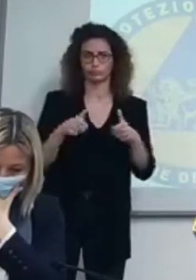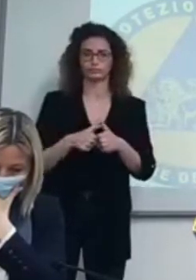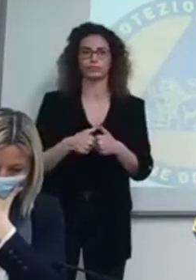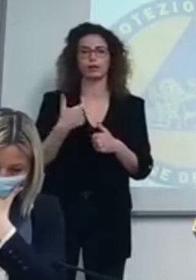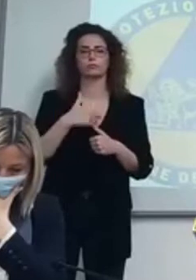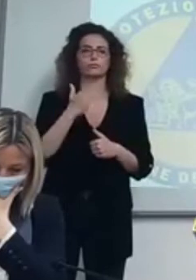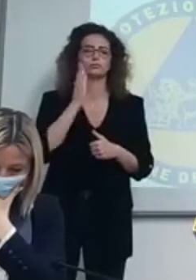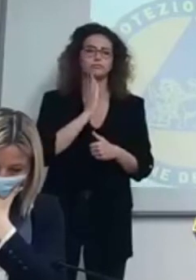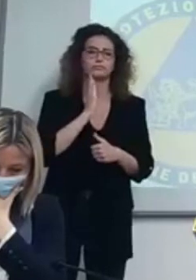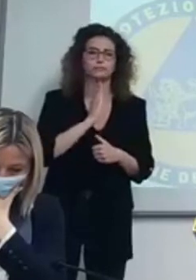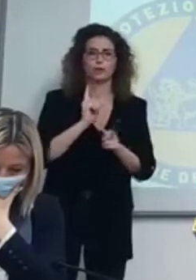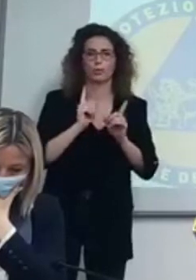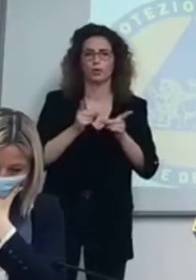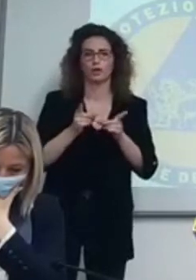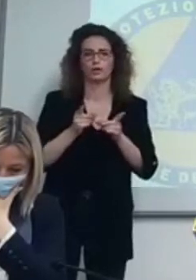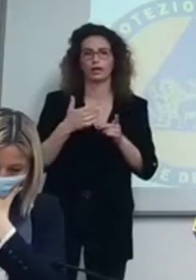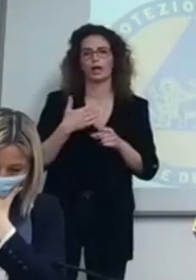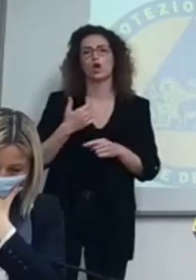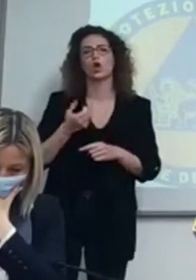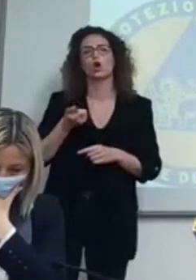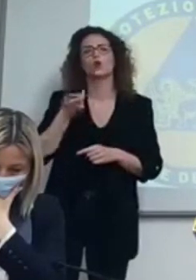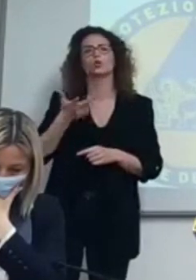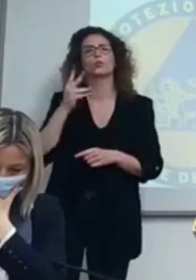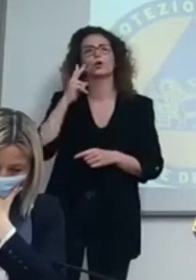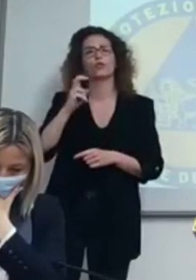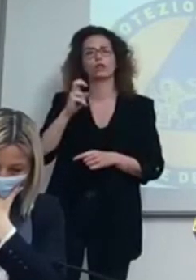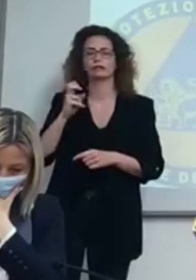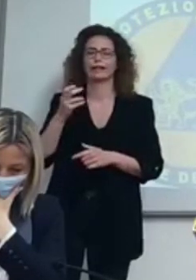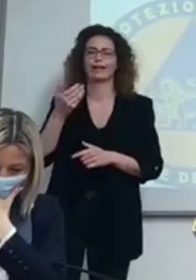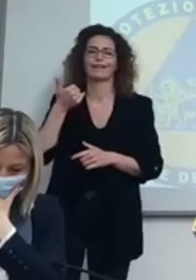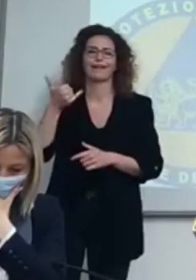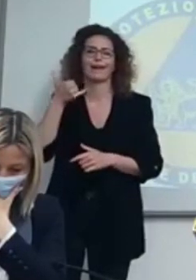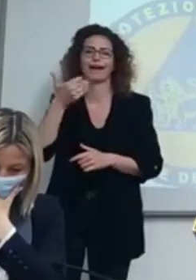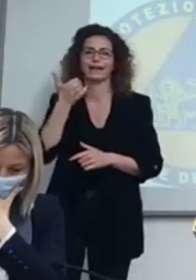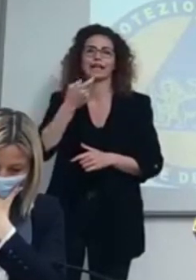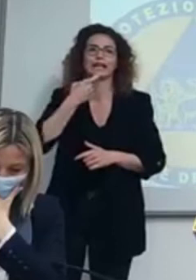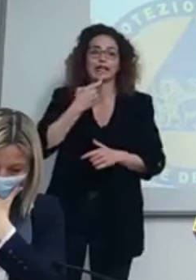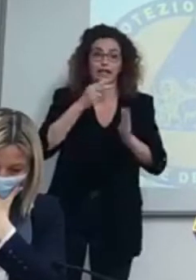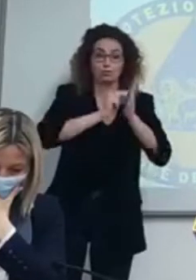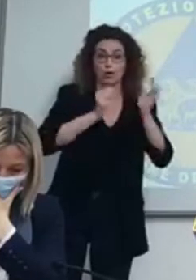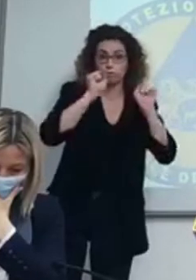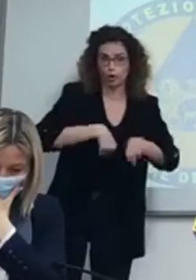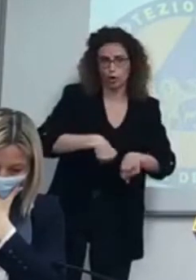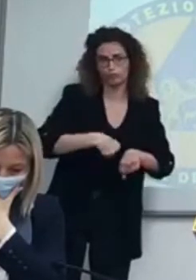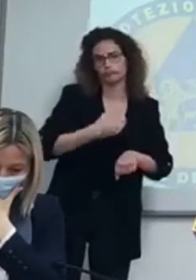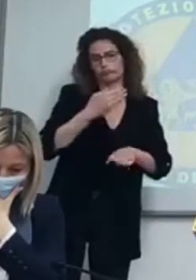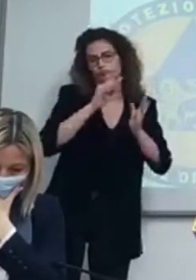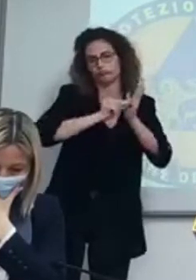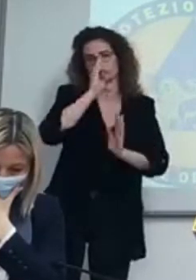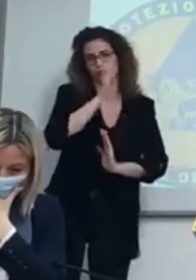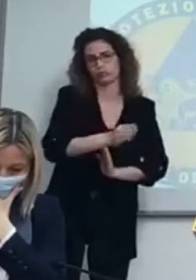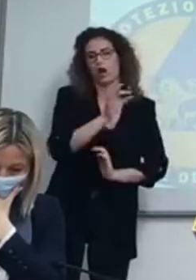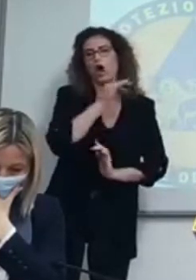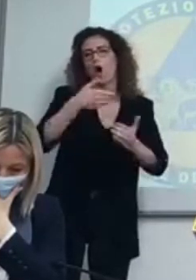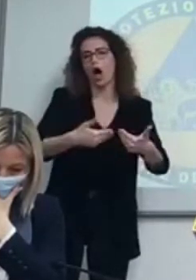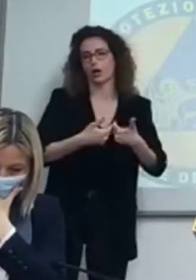una cortesia, eviterei di chiamare il numero verde, cioè chi è in grado di prenotare lo faccia direttamente o si faccia